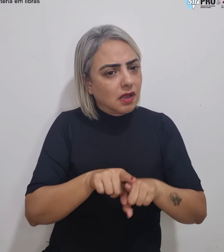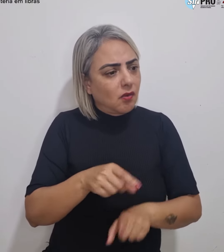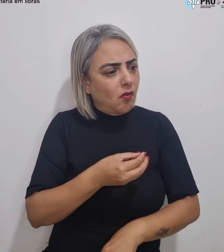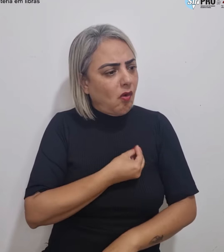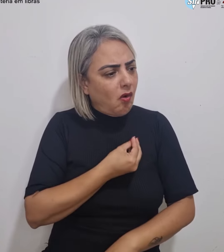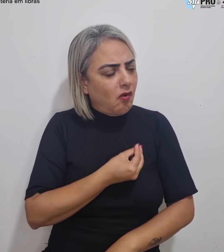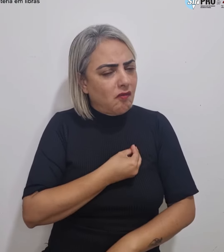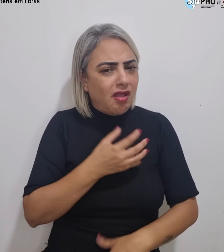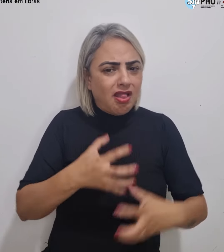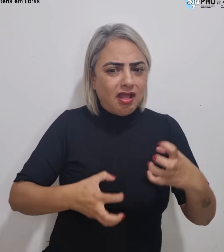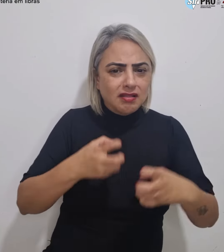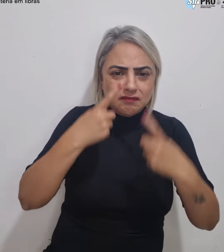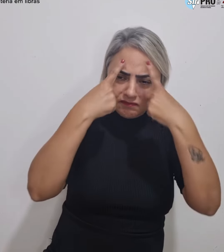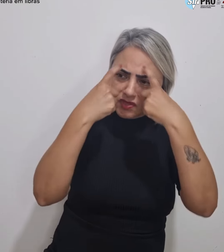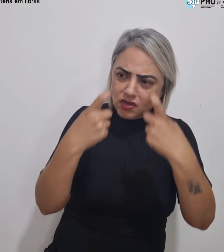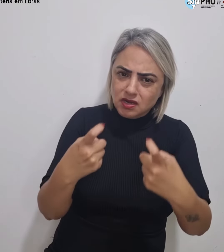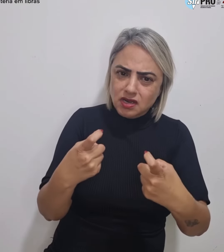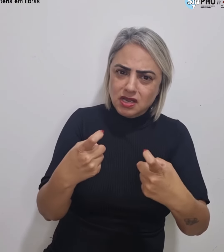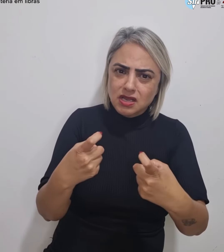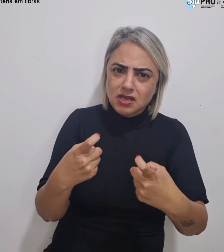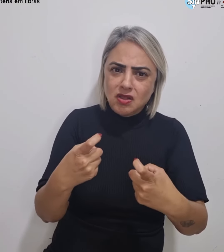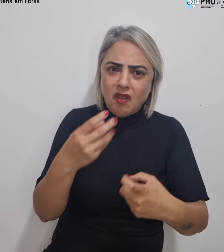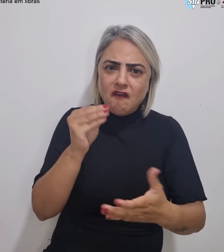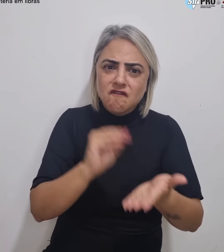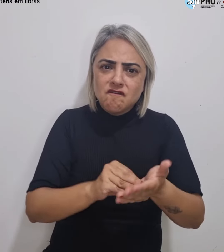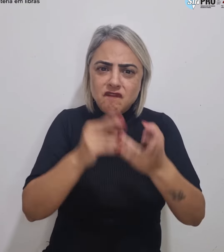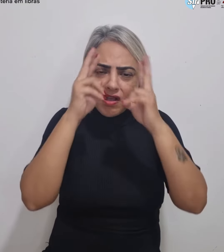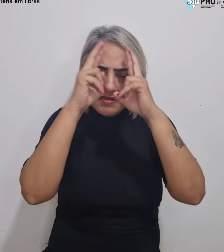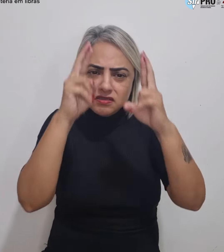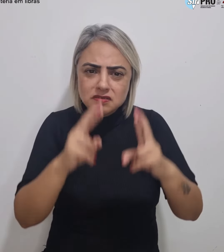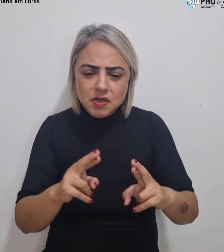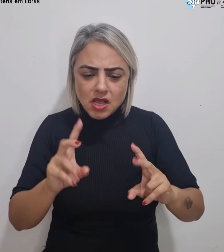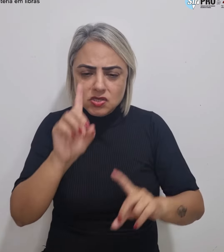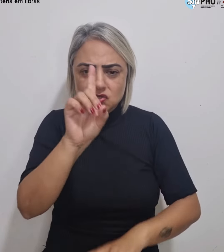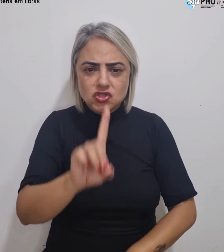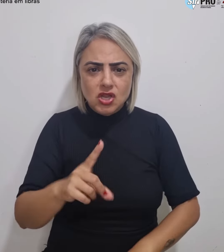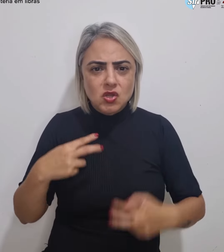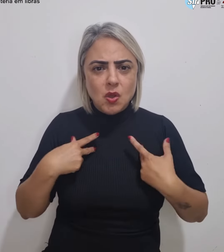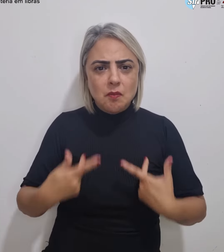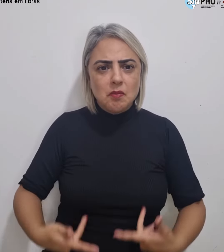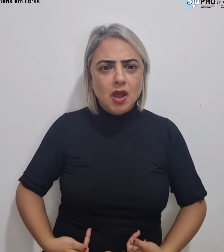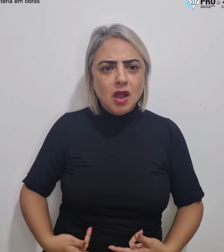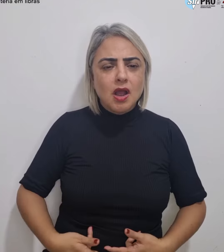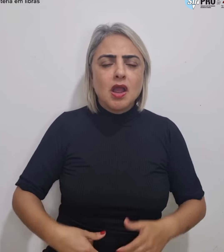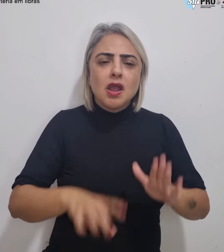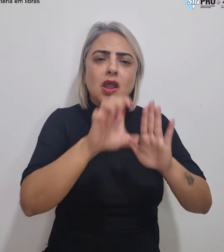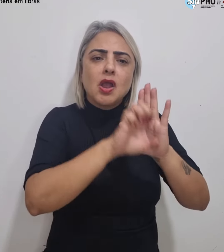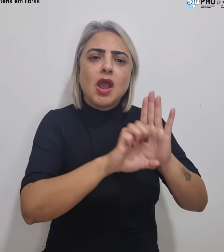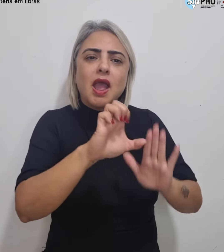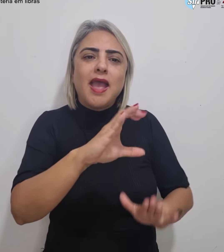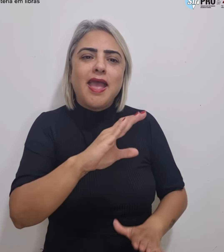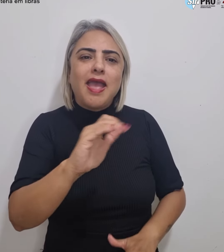conflito e violência, com desrespeito aos direitos humanos e ao estatuto da criança e do adolescente.